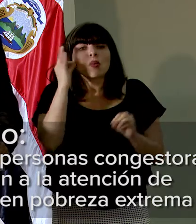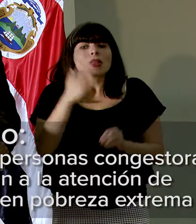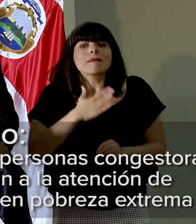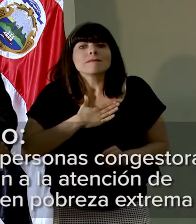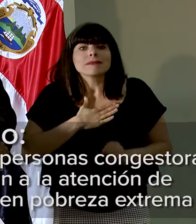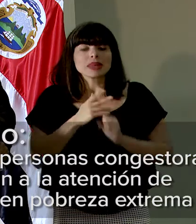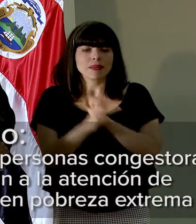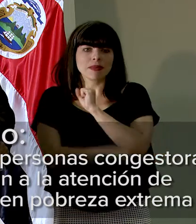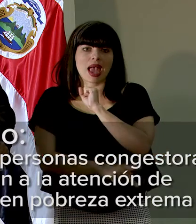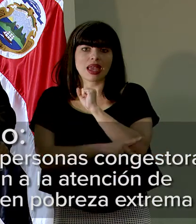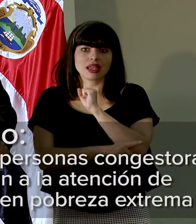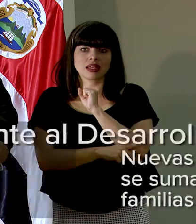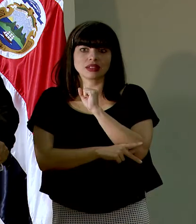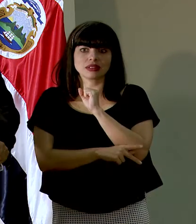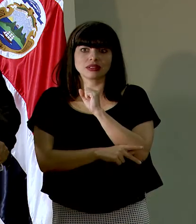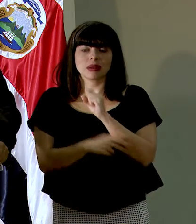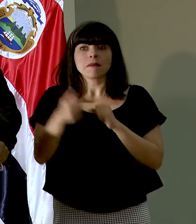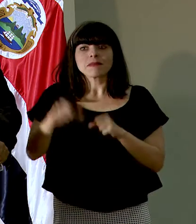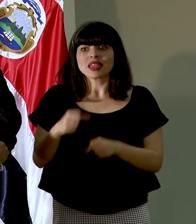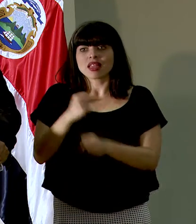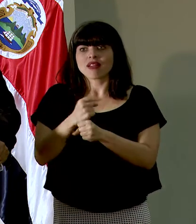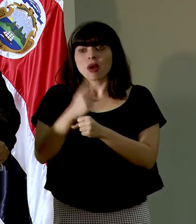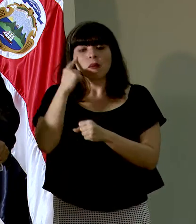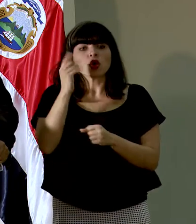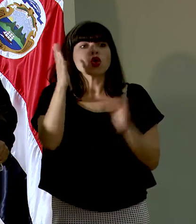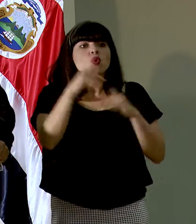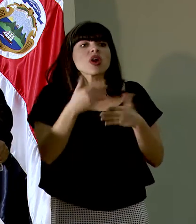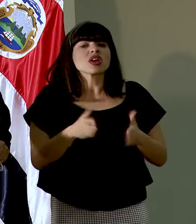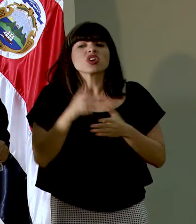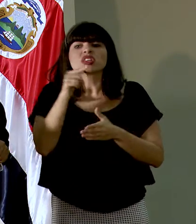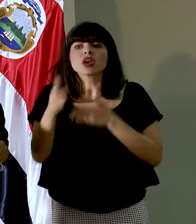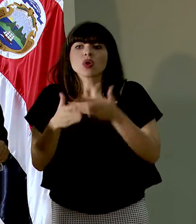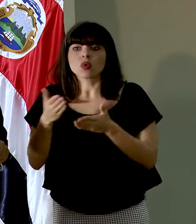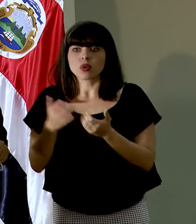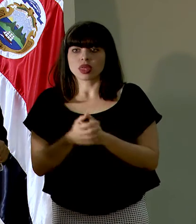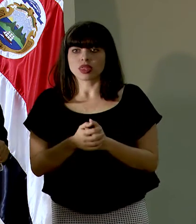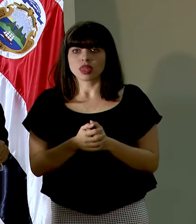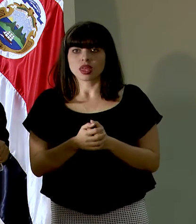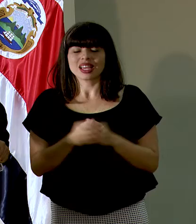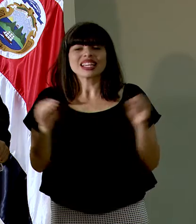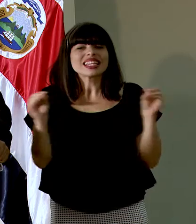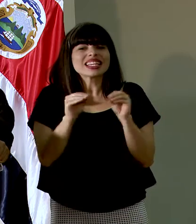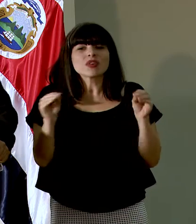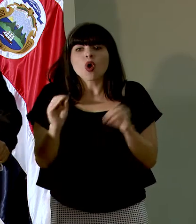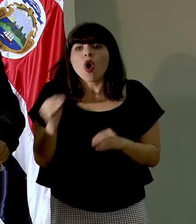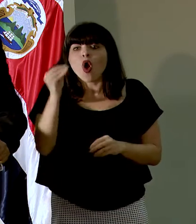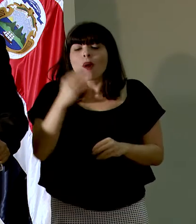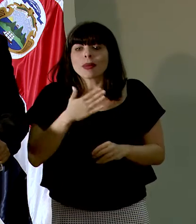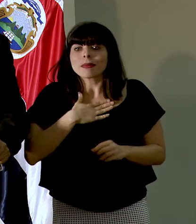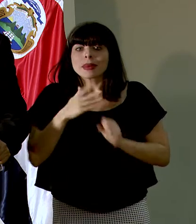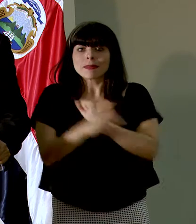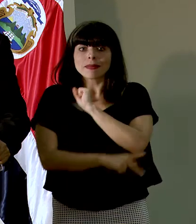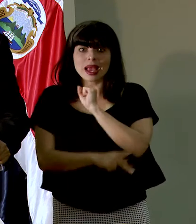país se quede sin trabajar porque no tiene con quién dejar a sus hijos. Y que ninguna joven de mi